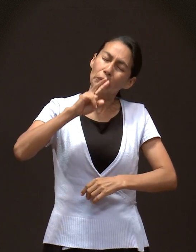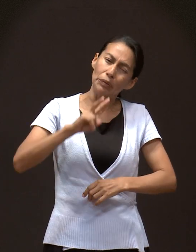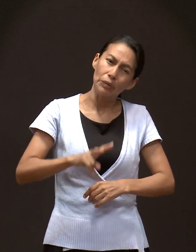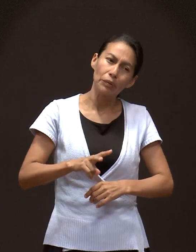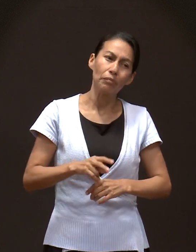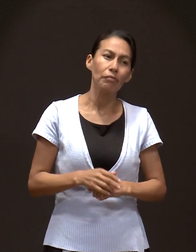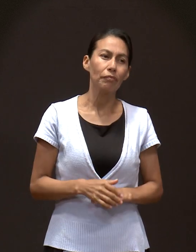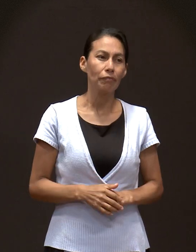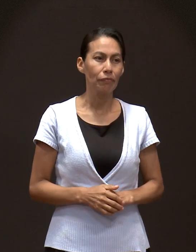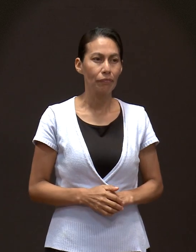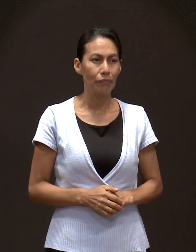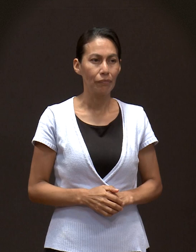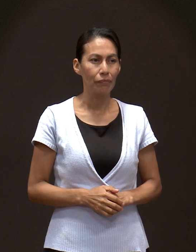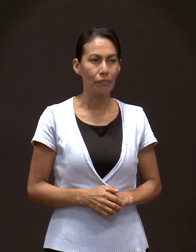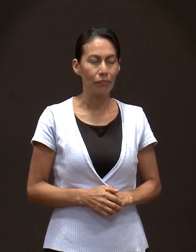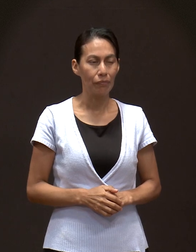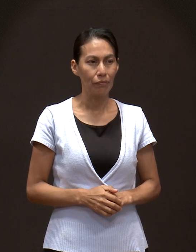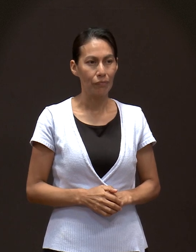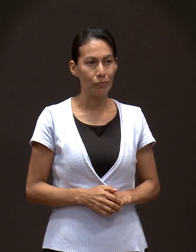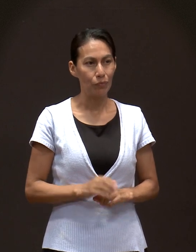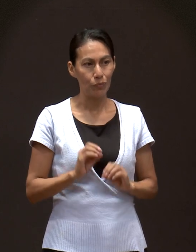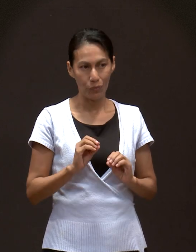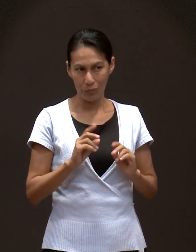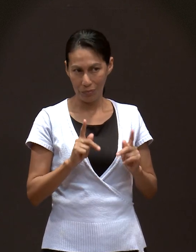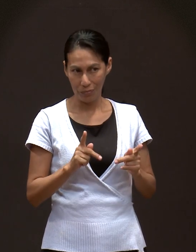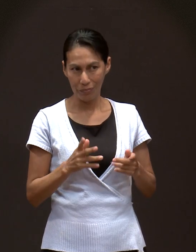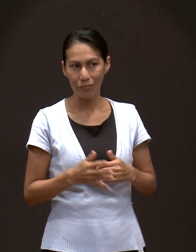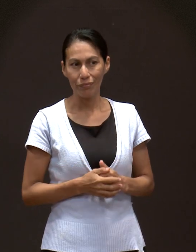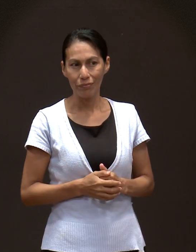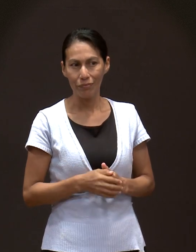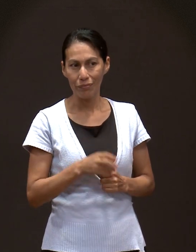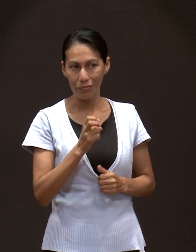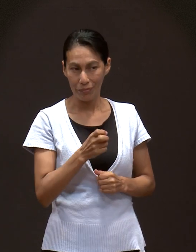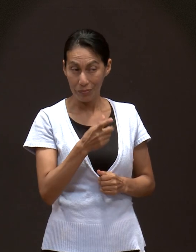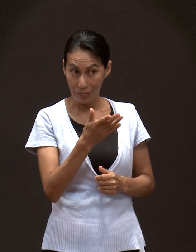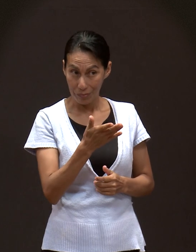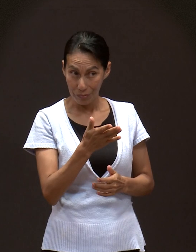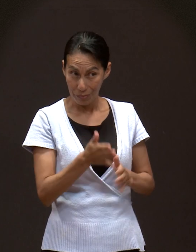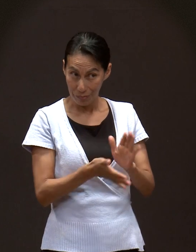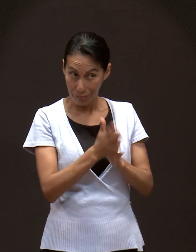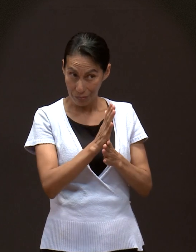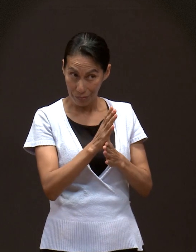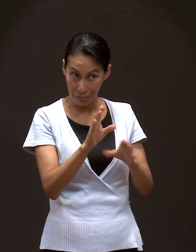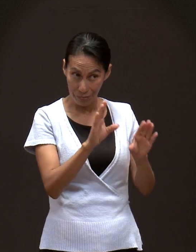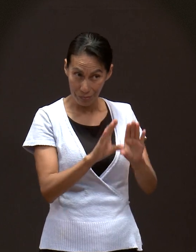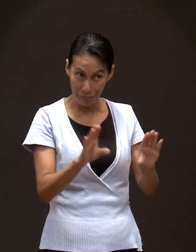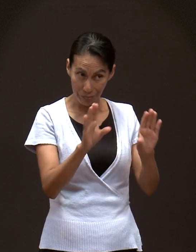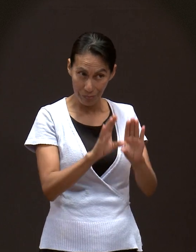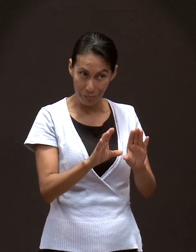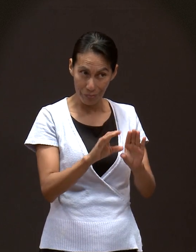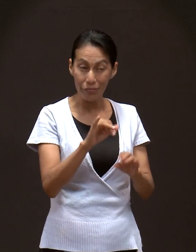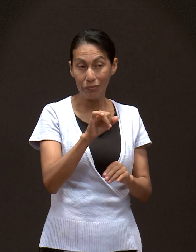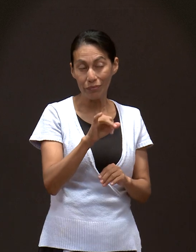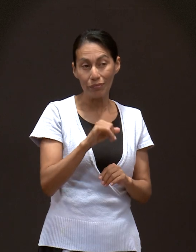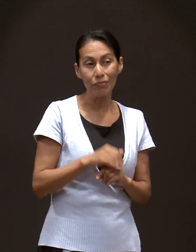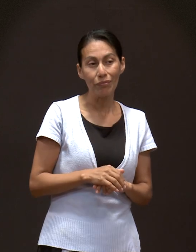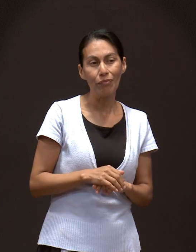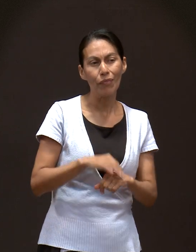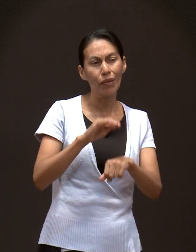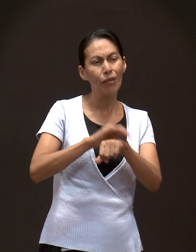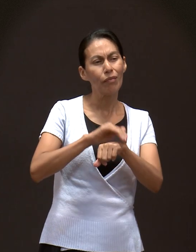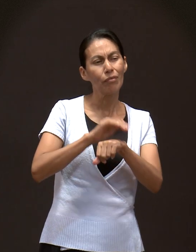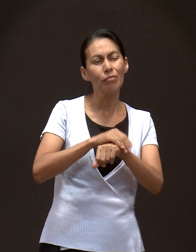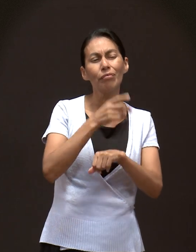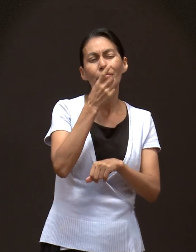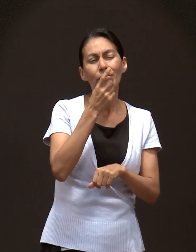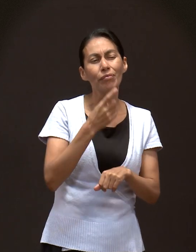manera muy sincera. Amén. Y entonces, ¿te decidiste a salir a colportar otra